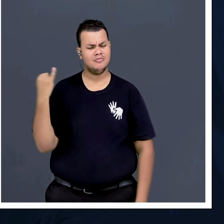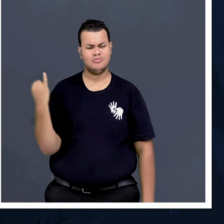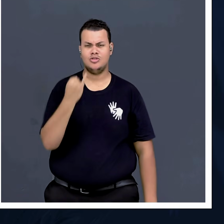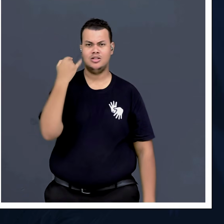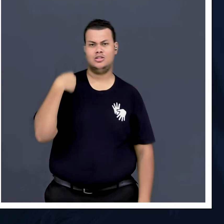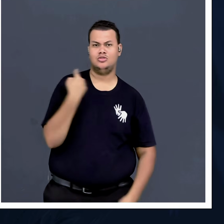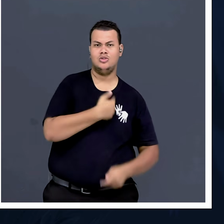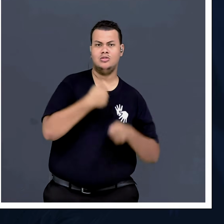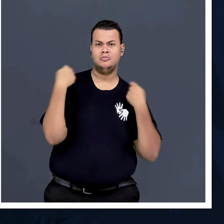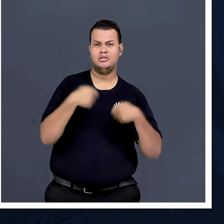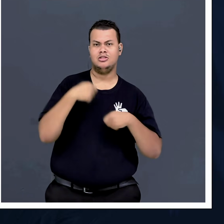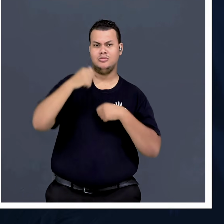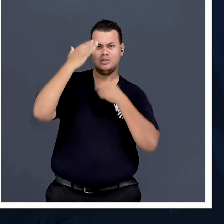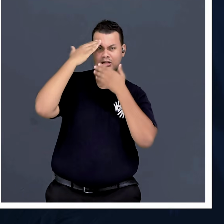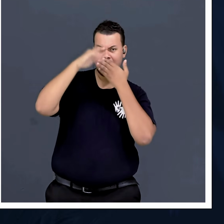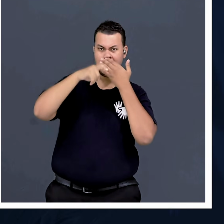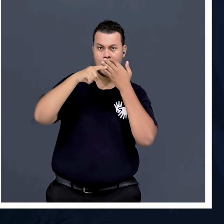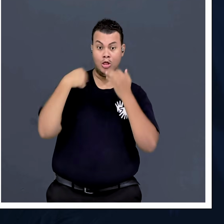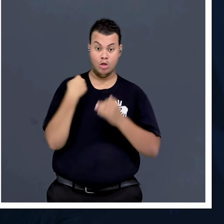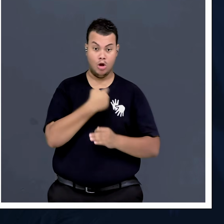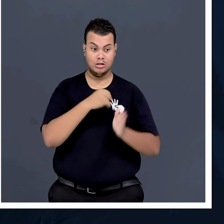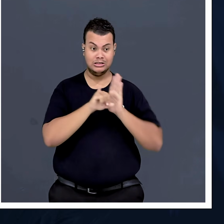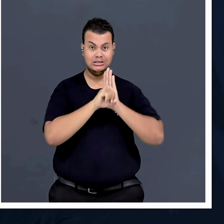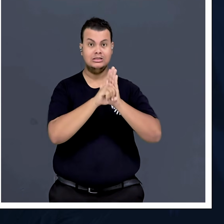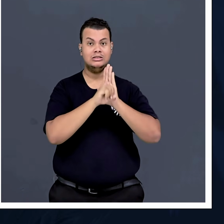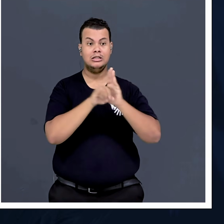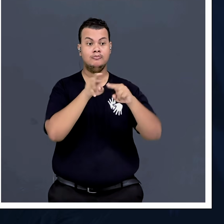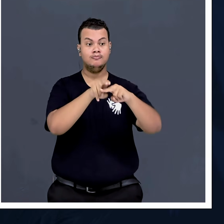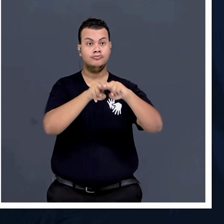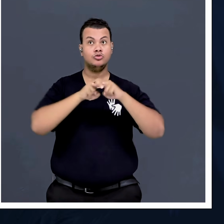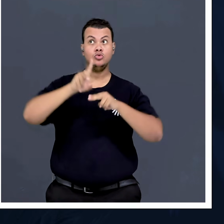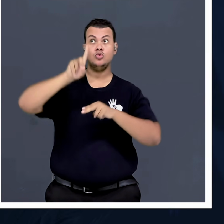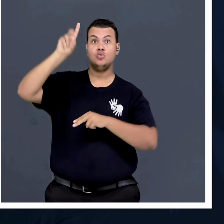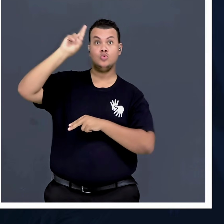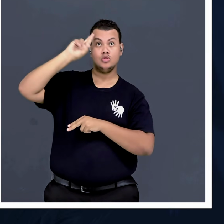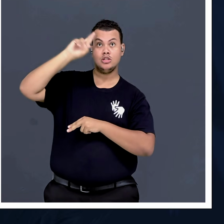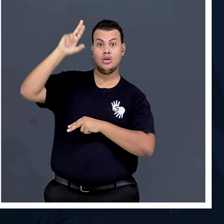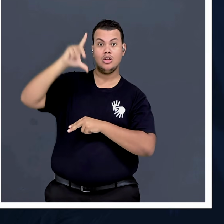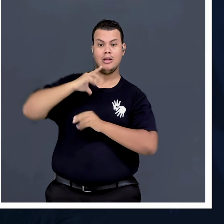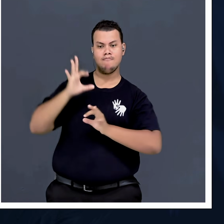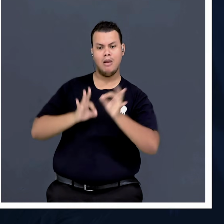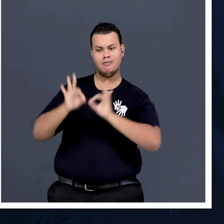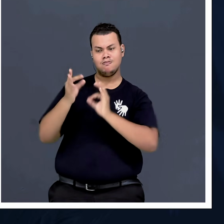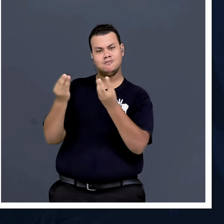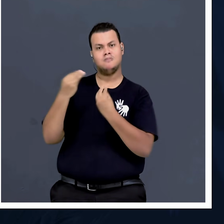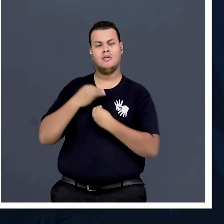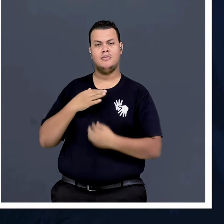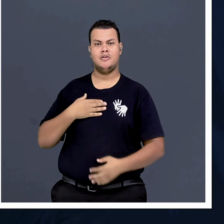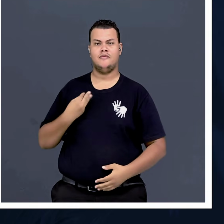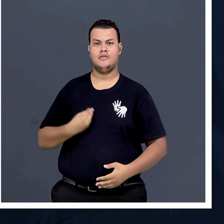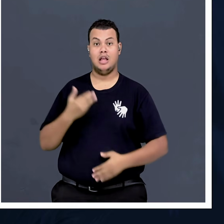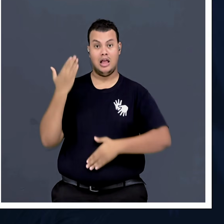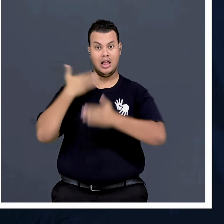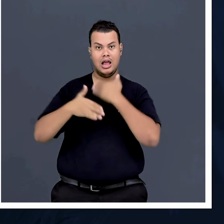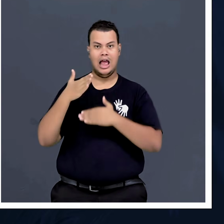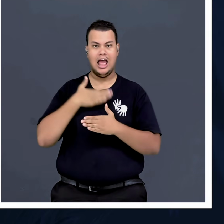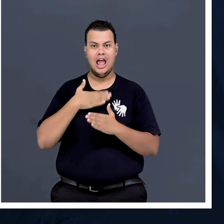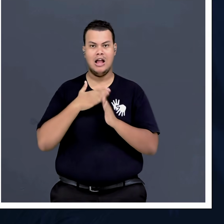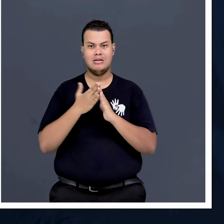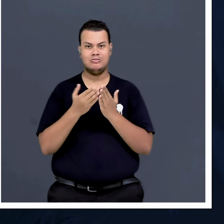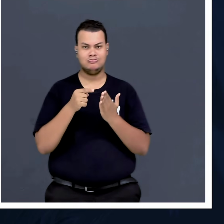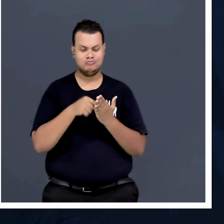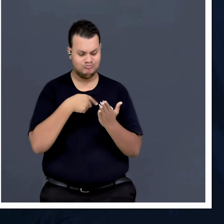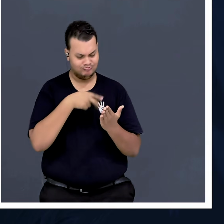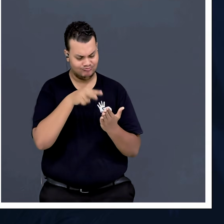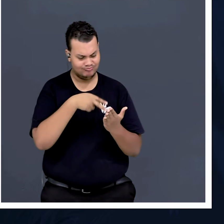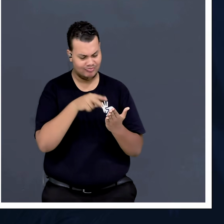nós entendermos a nossa identidade vem de quem o Senhor nos planejou para ser. E quando eu estava preparando esse